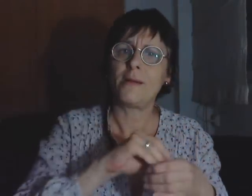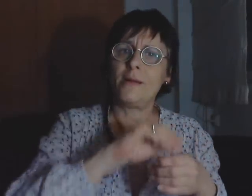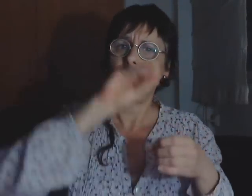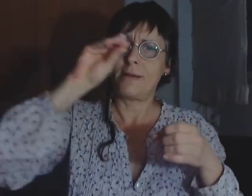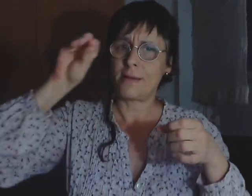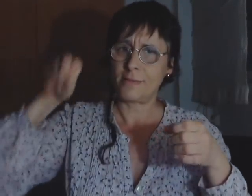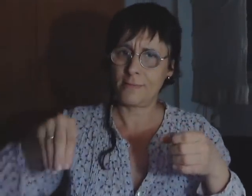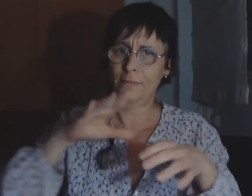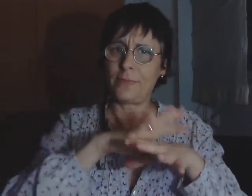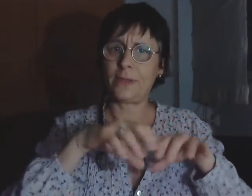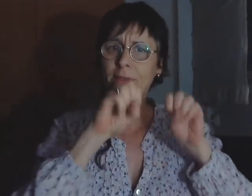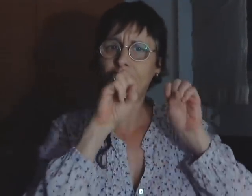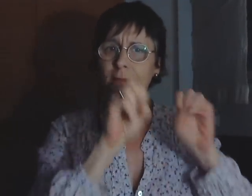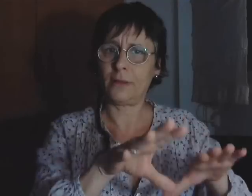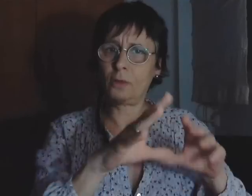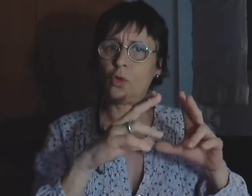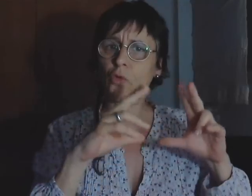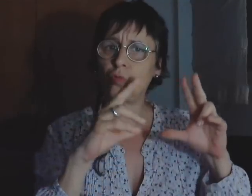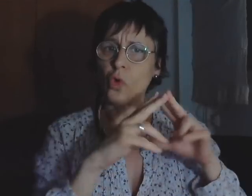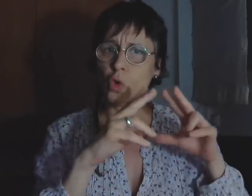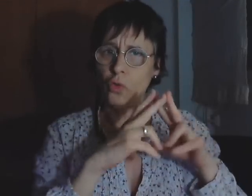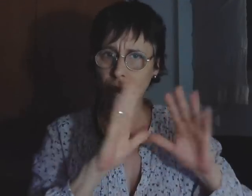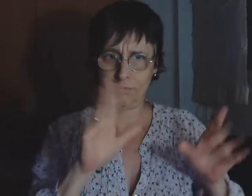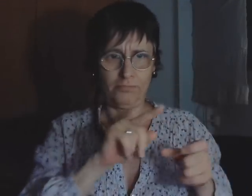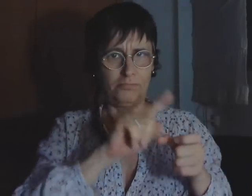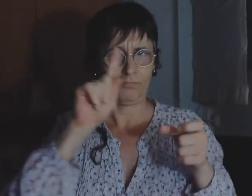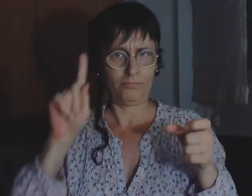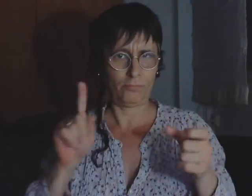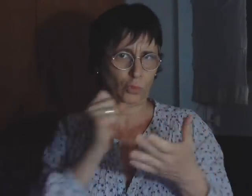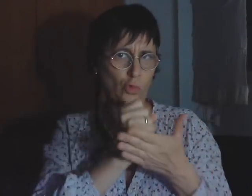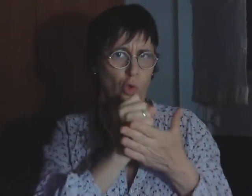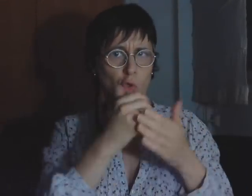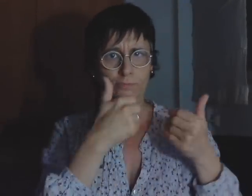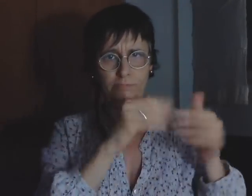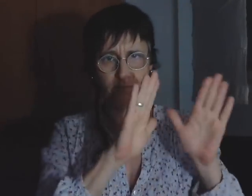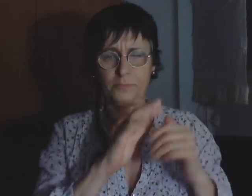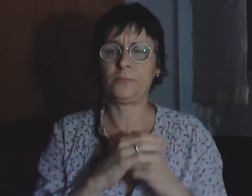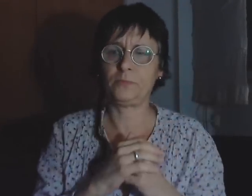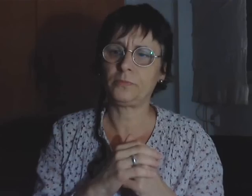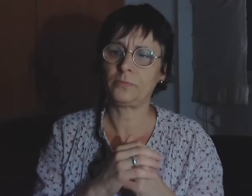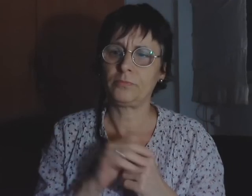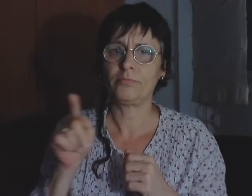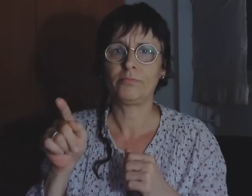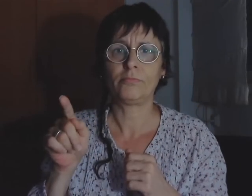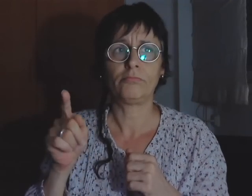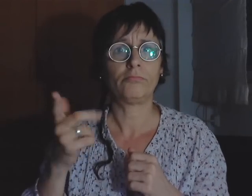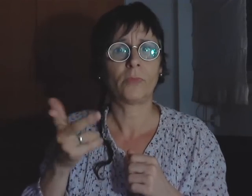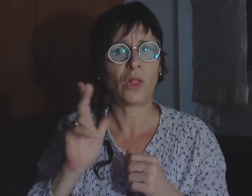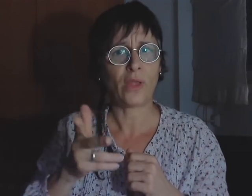insidios. No la voy a hacer. Lo único que pido es que se trate por nuestros adversarios políticos